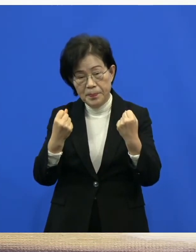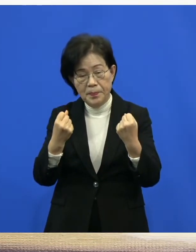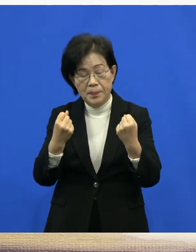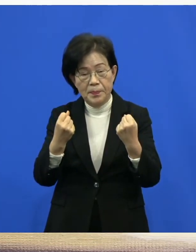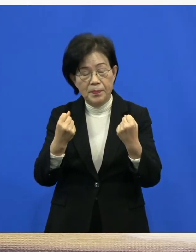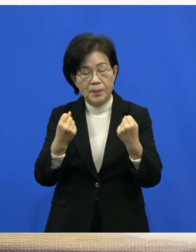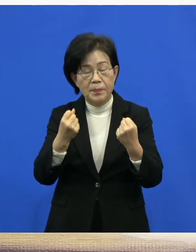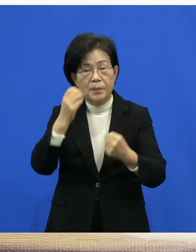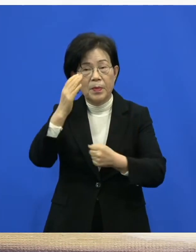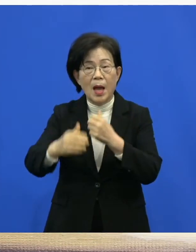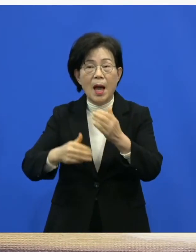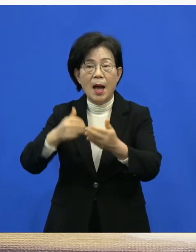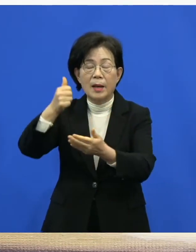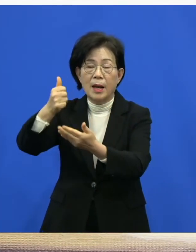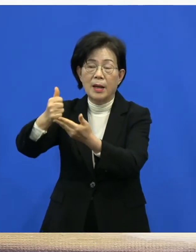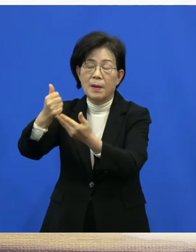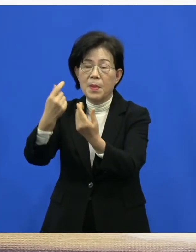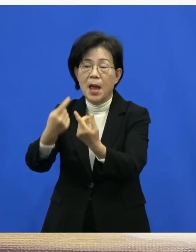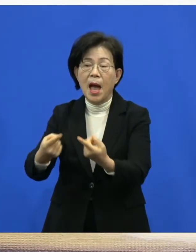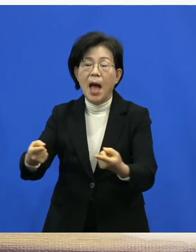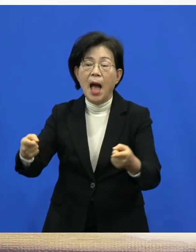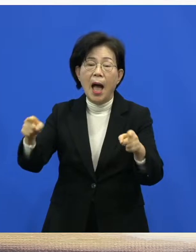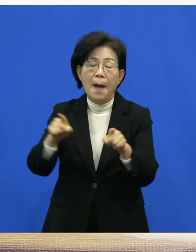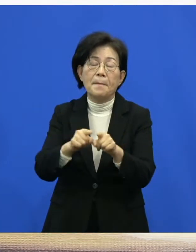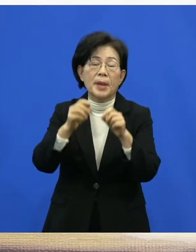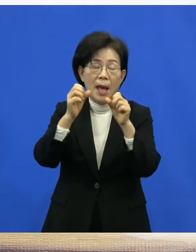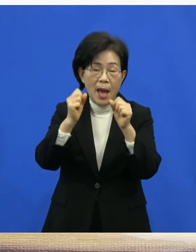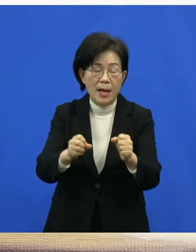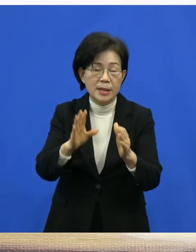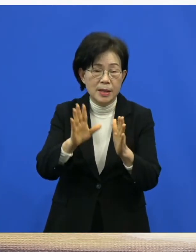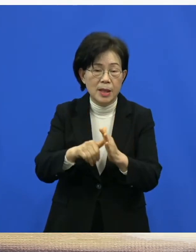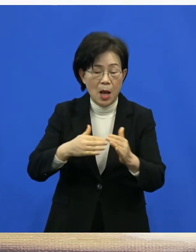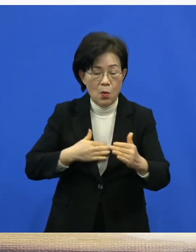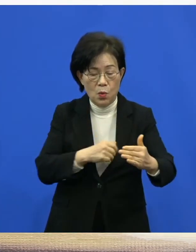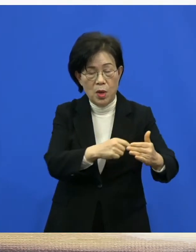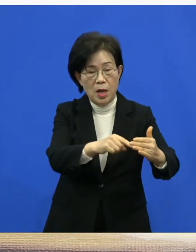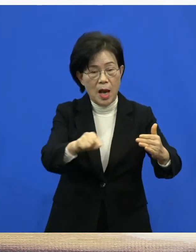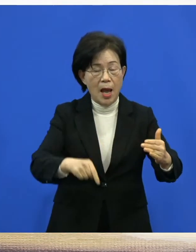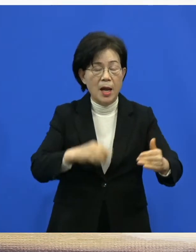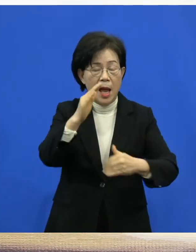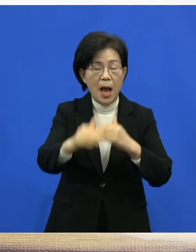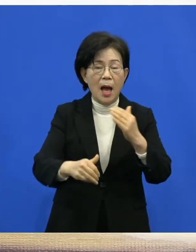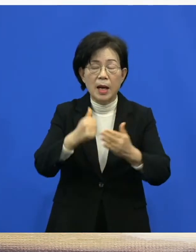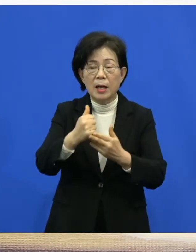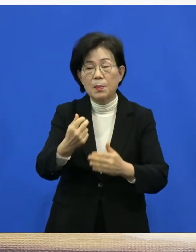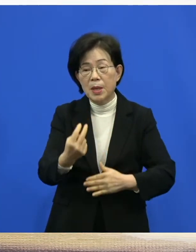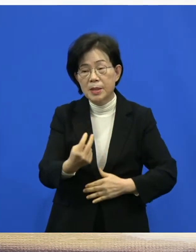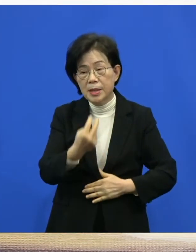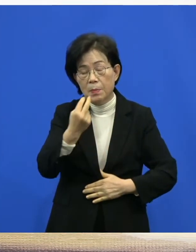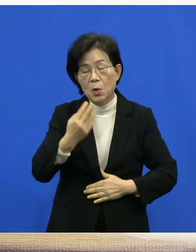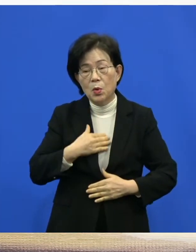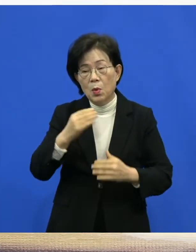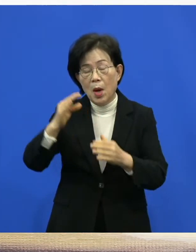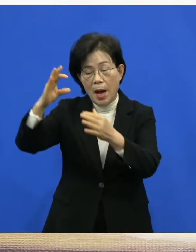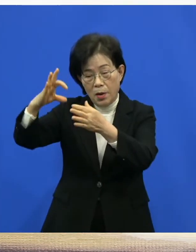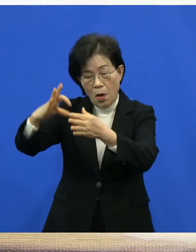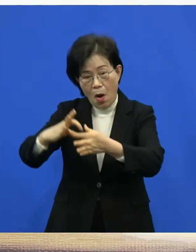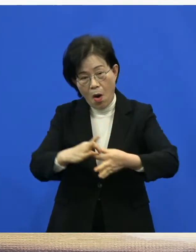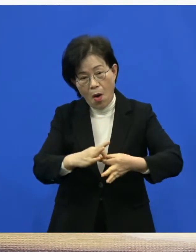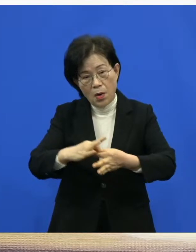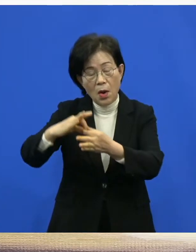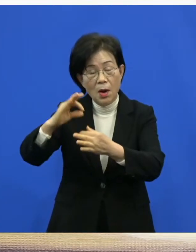그러니까 하나님이 함께 하실 때 우리 안에 그분의 생명이 우리와